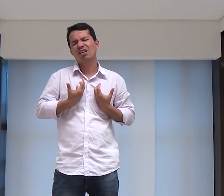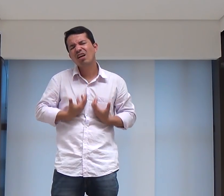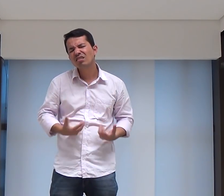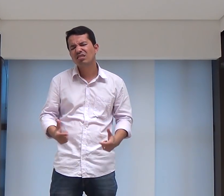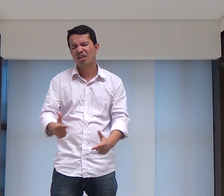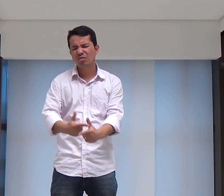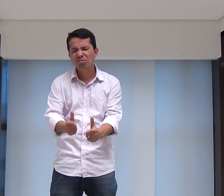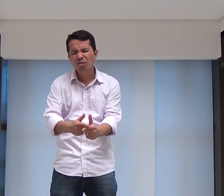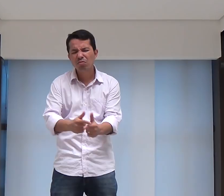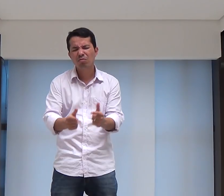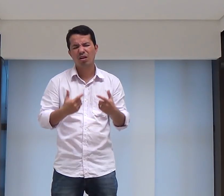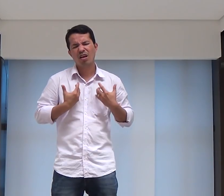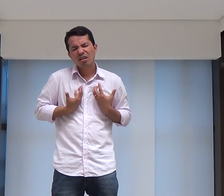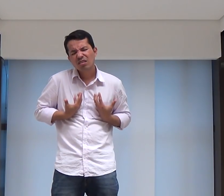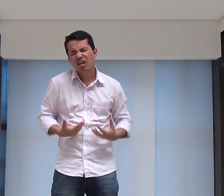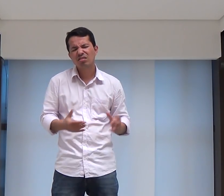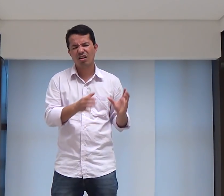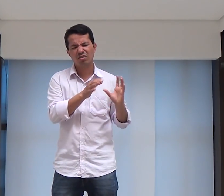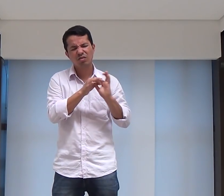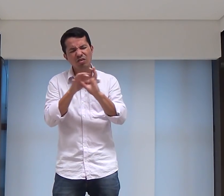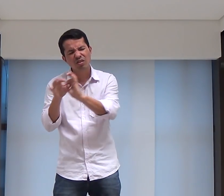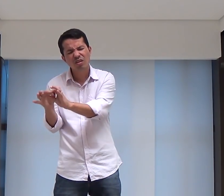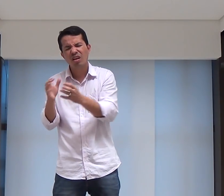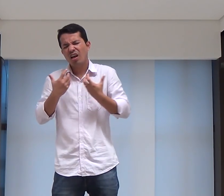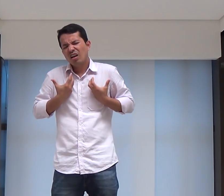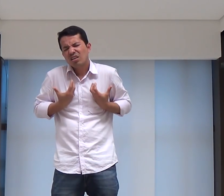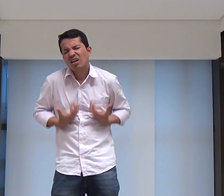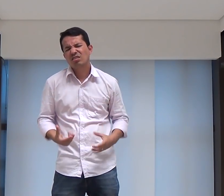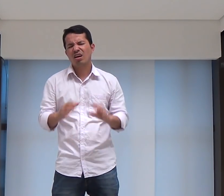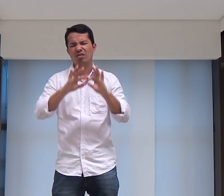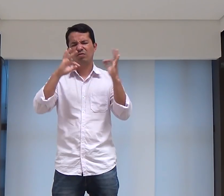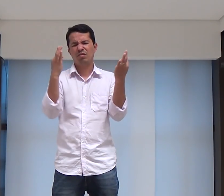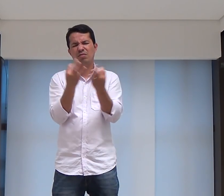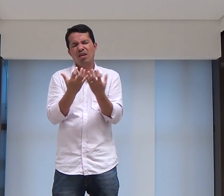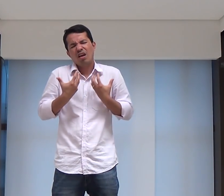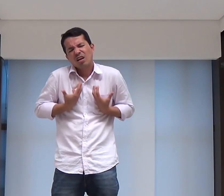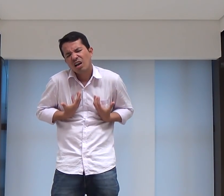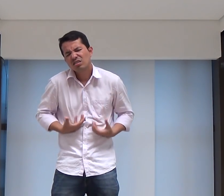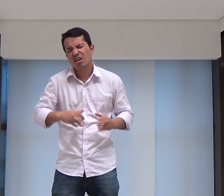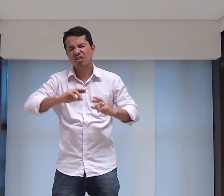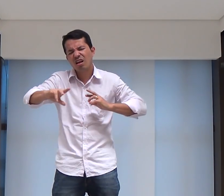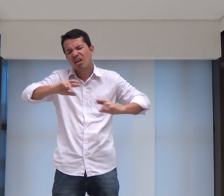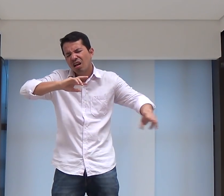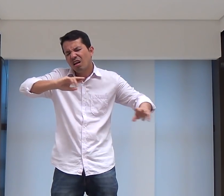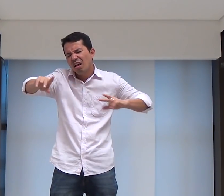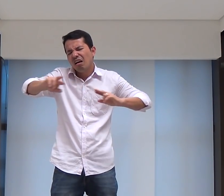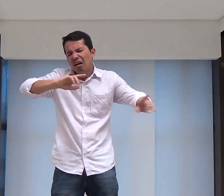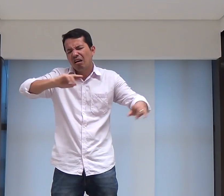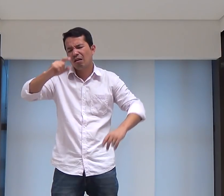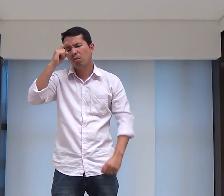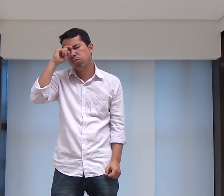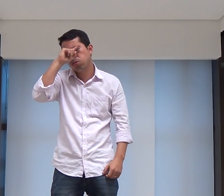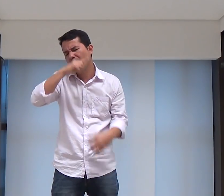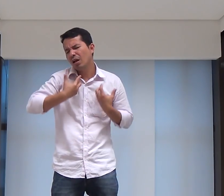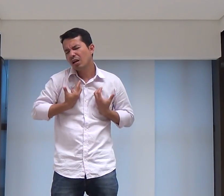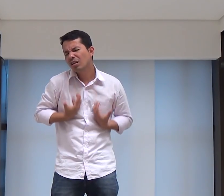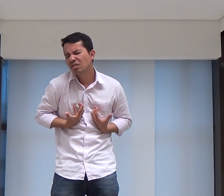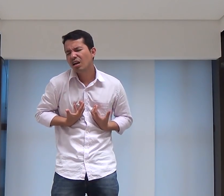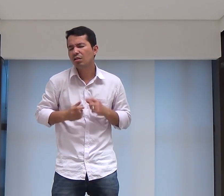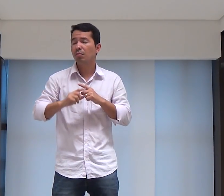Às vezes nós nos cansamos com tantos problemas. E é na família, e tantos, em tantas áreas, é tão